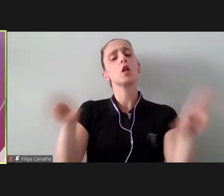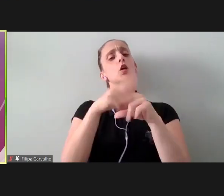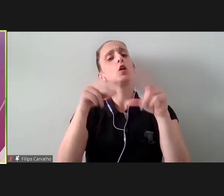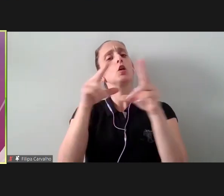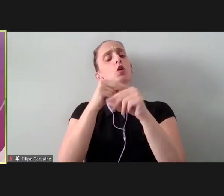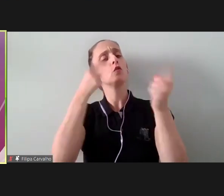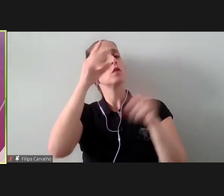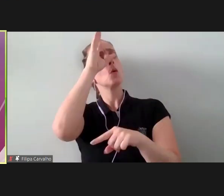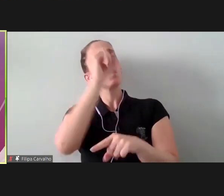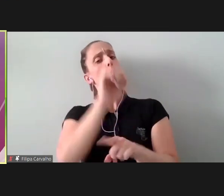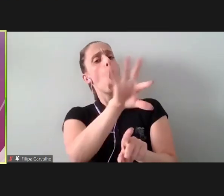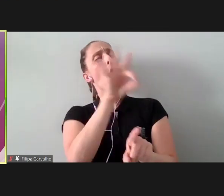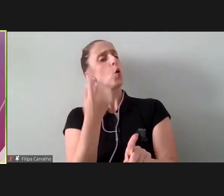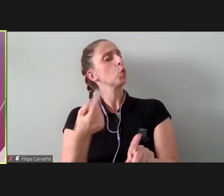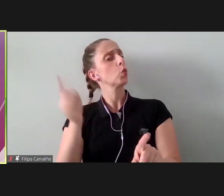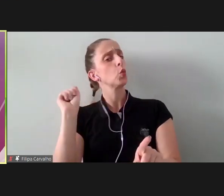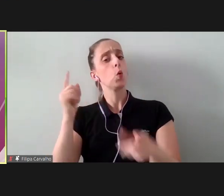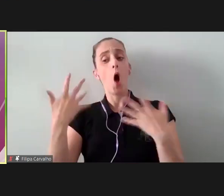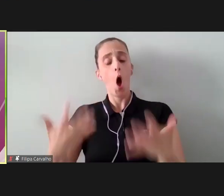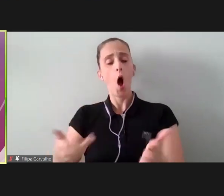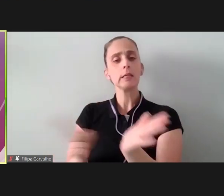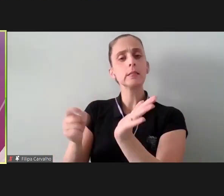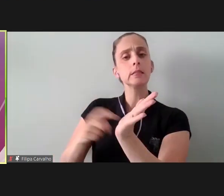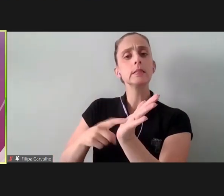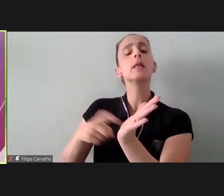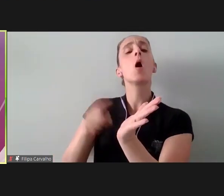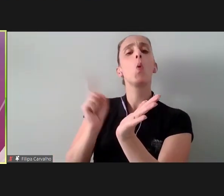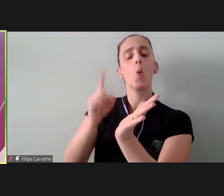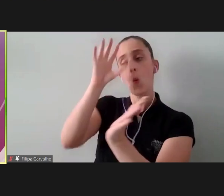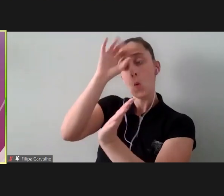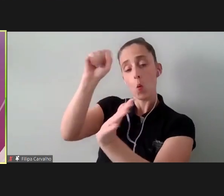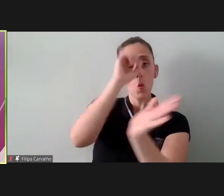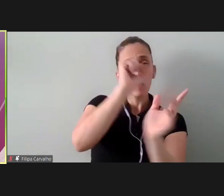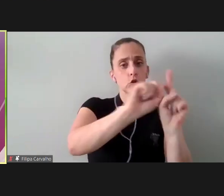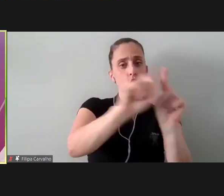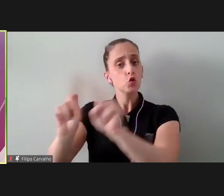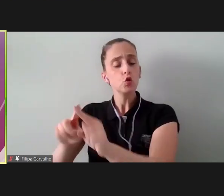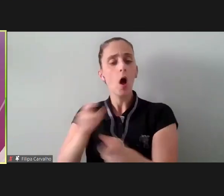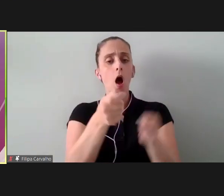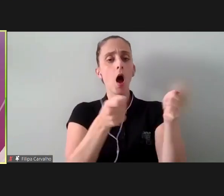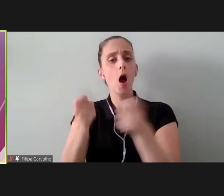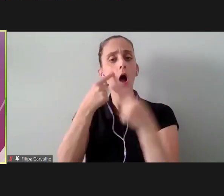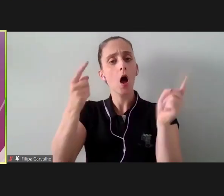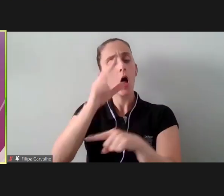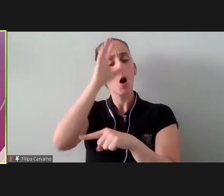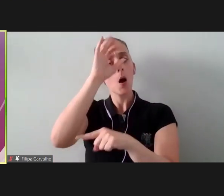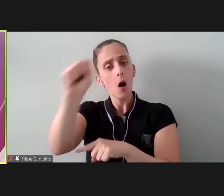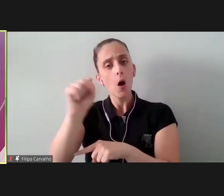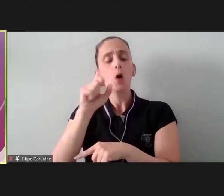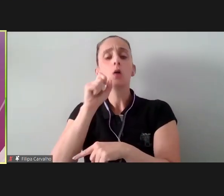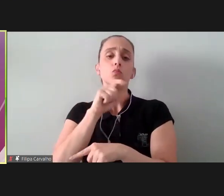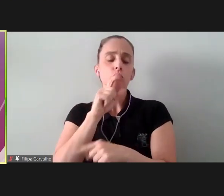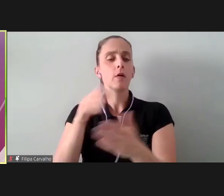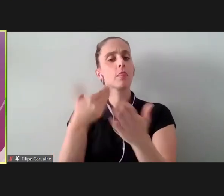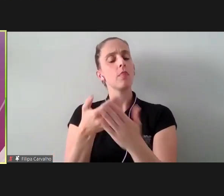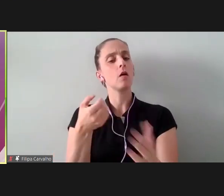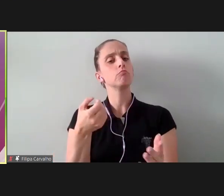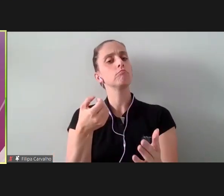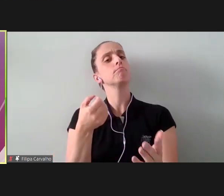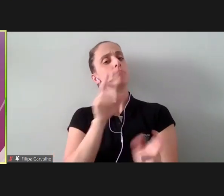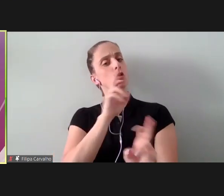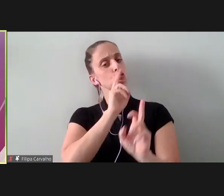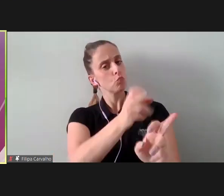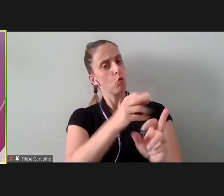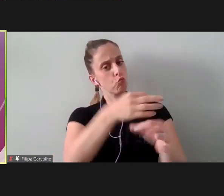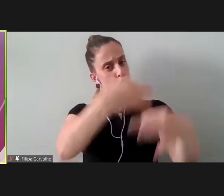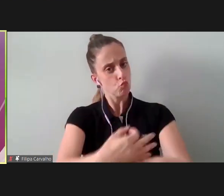uma opção, mas uma necessidade para que os governos e as administrações públicas possam responder eficazmente aos desafios